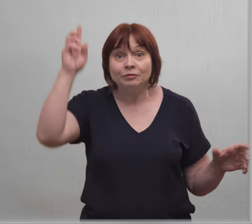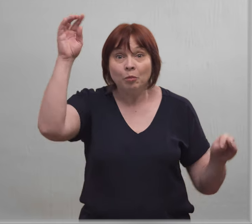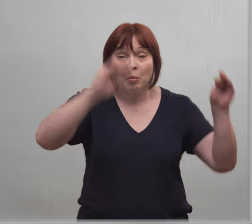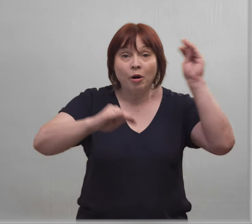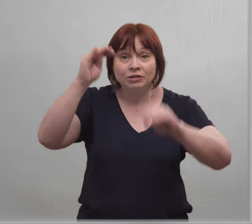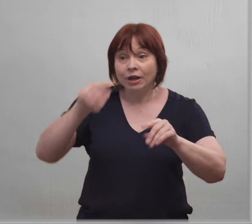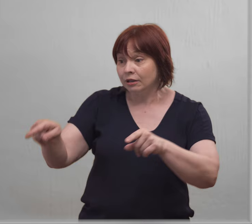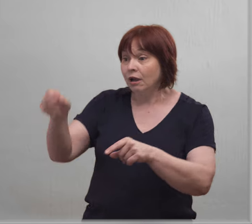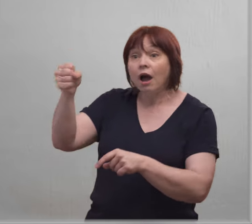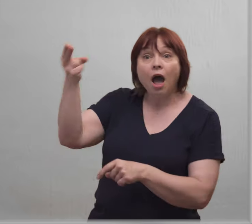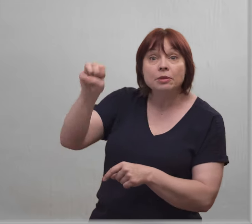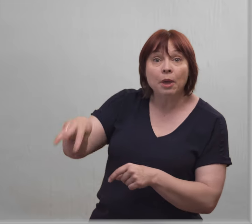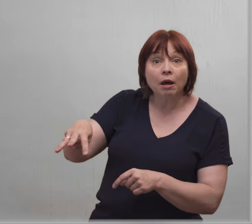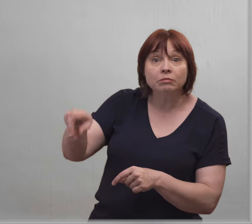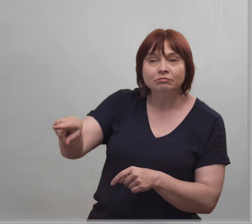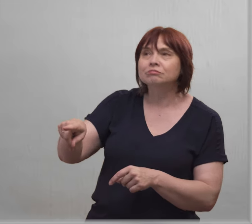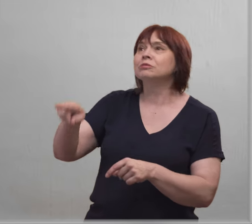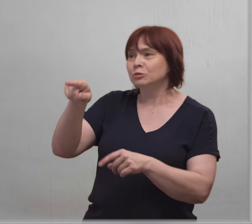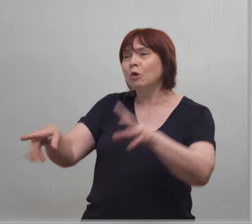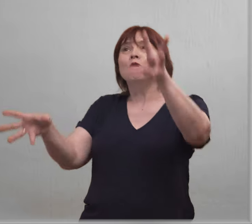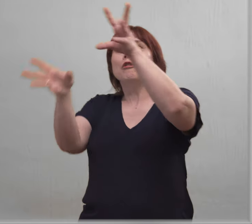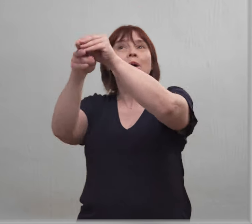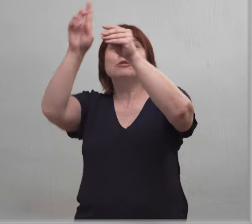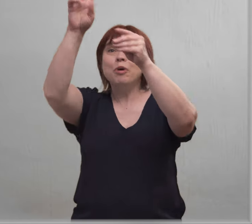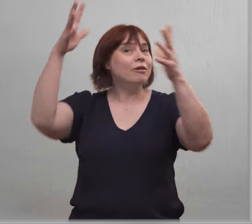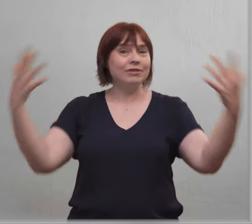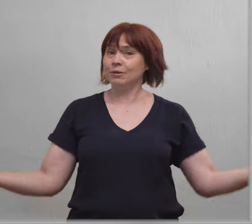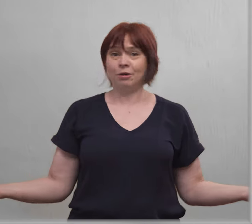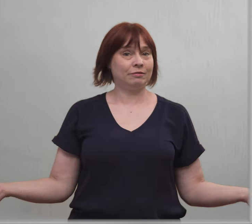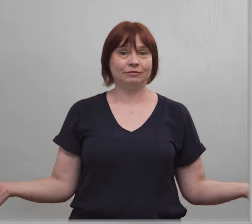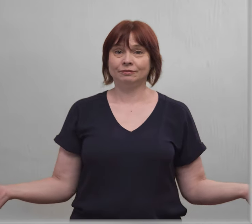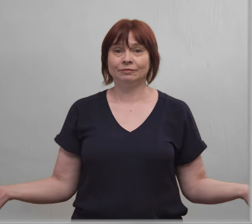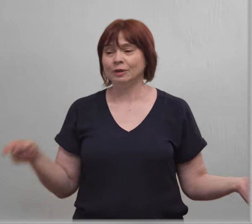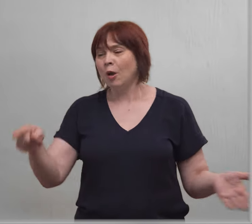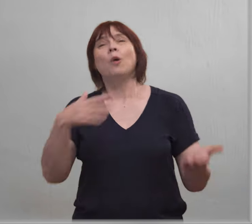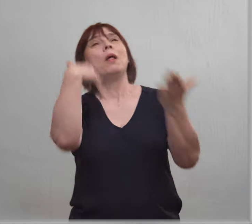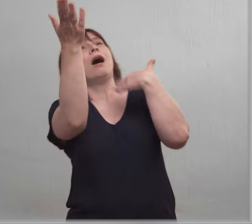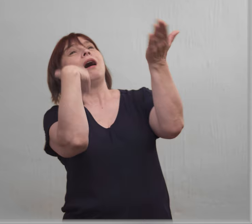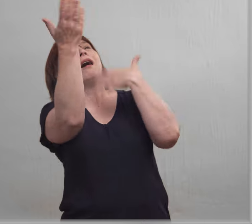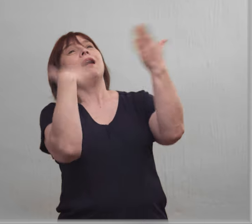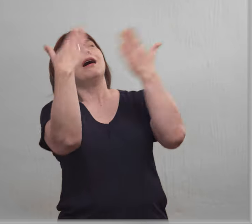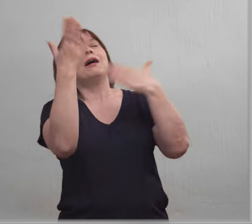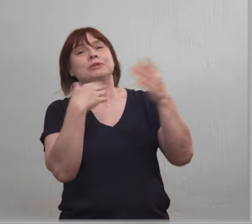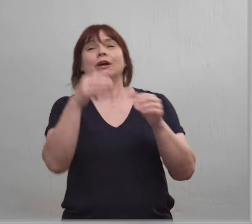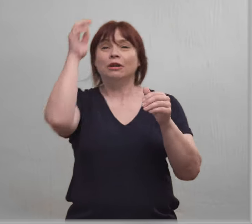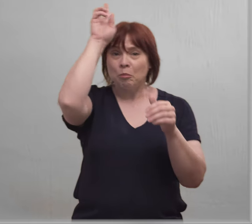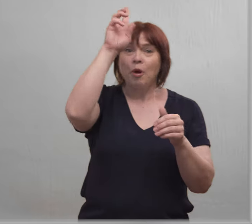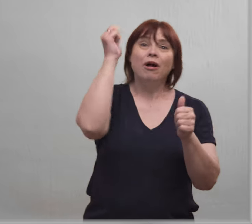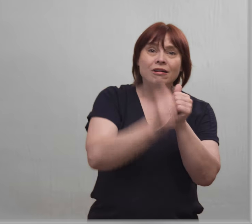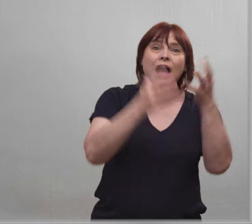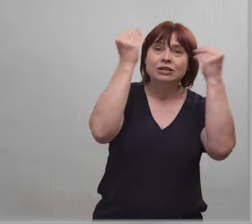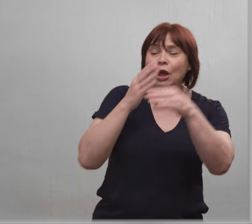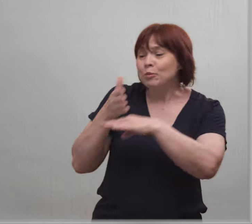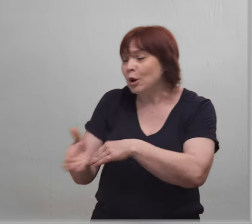Бог творит Адама, у которого есть Бог, у которого, с которым Творец общается в прохладе дня. И